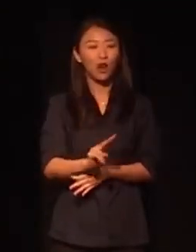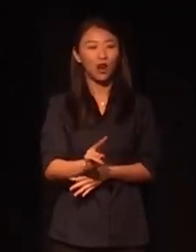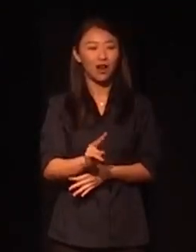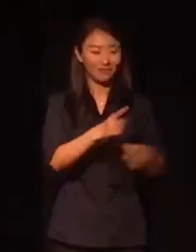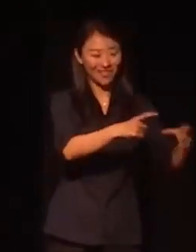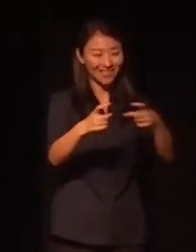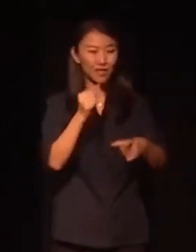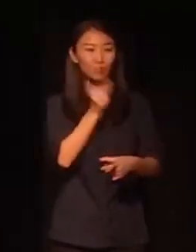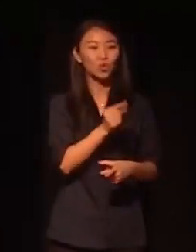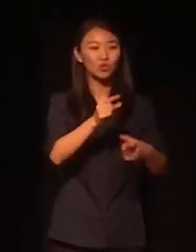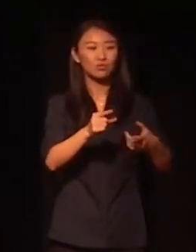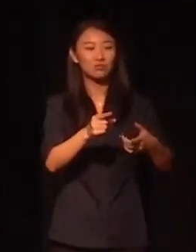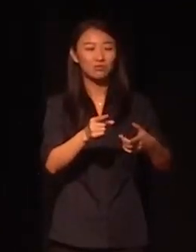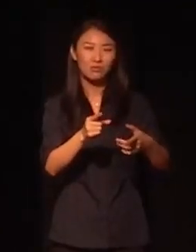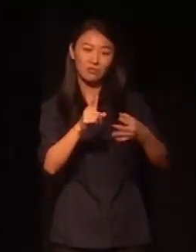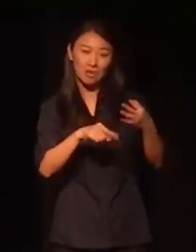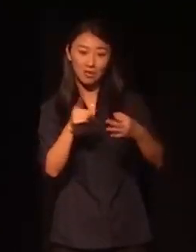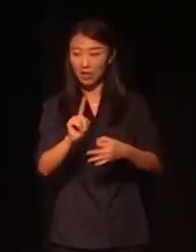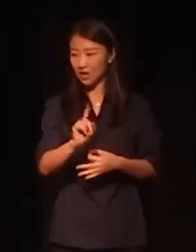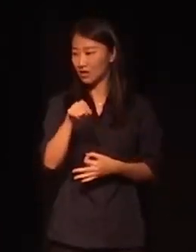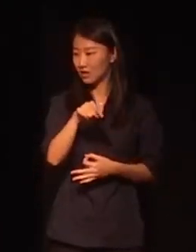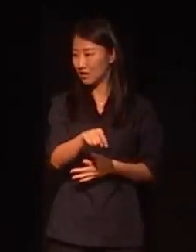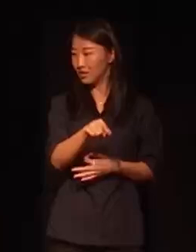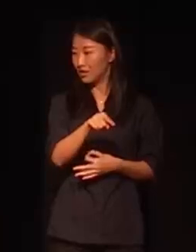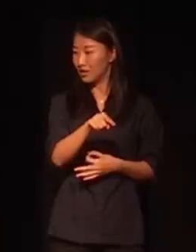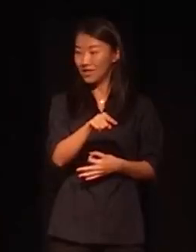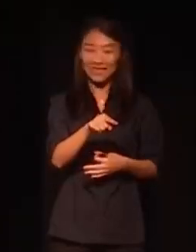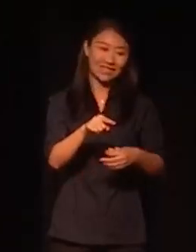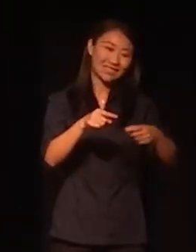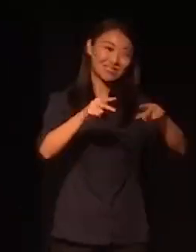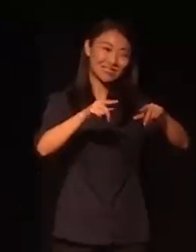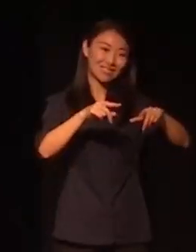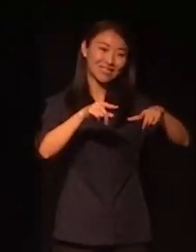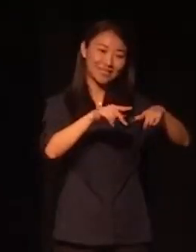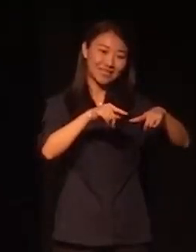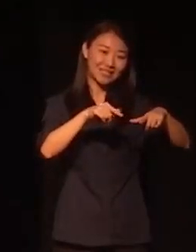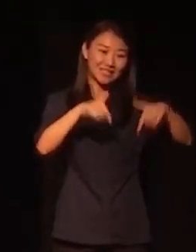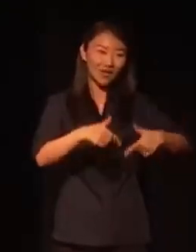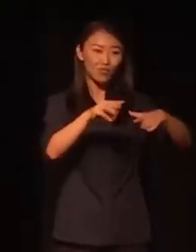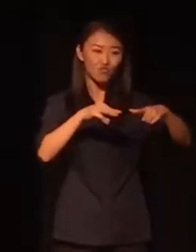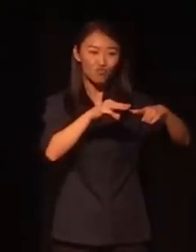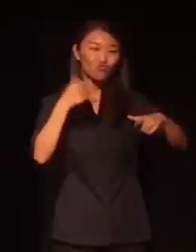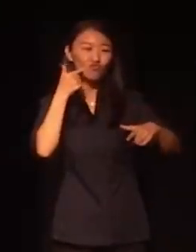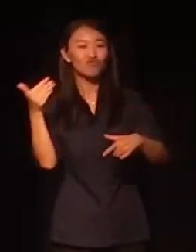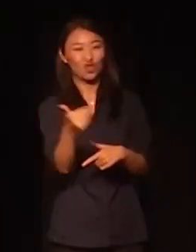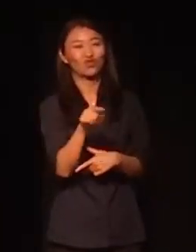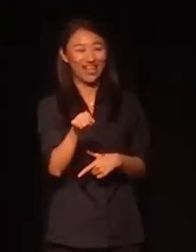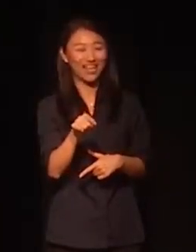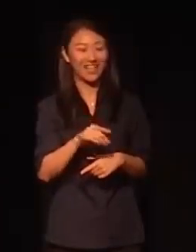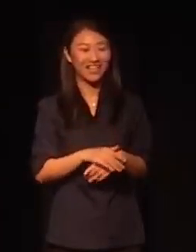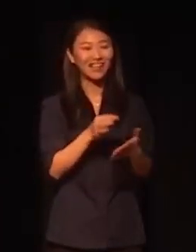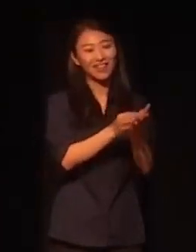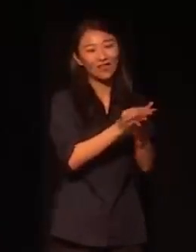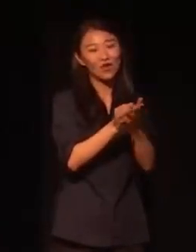dishes. Say West Lake shower fish is 西湖醋鱼. And then we also refer to